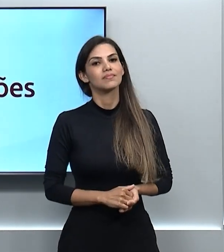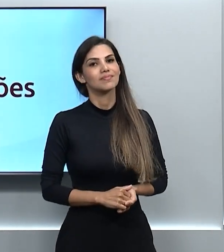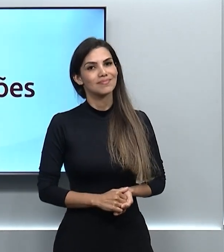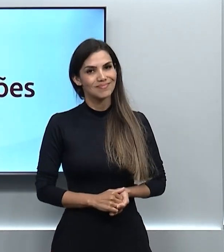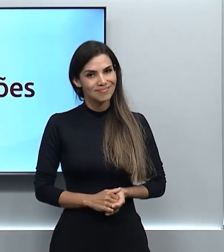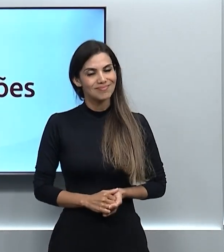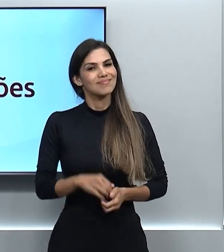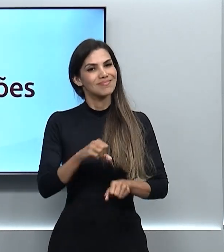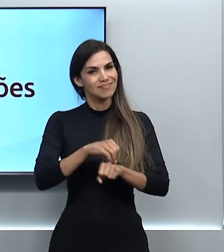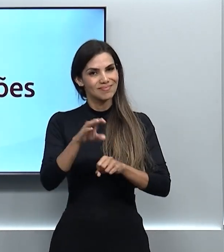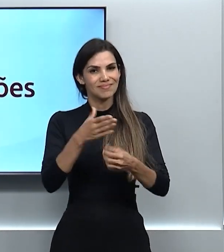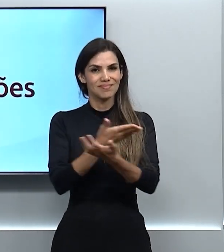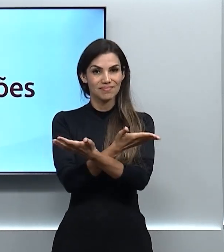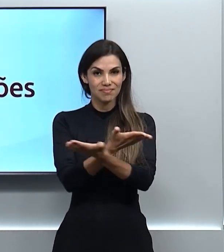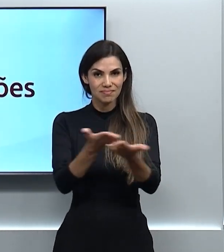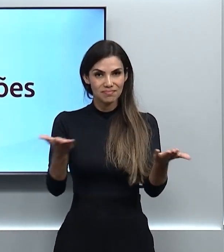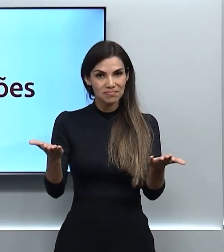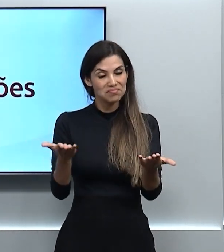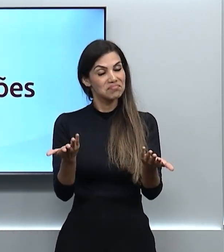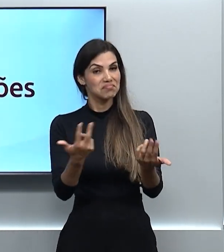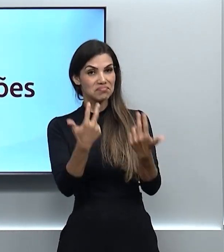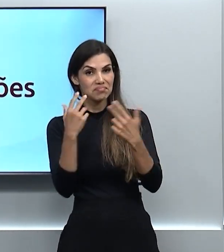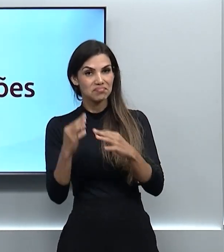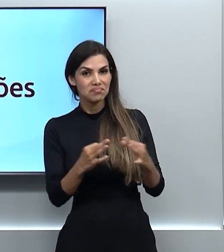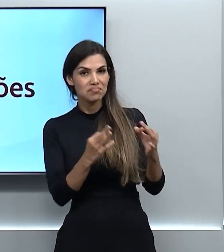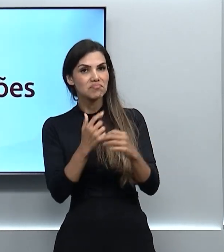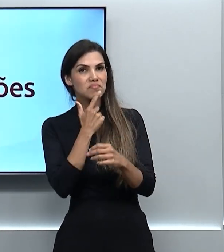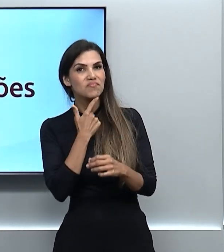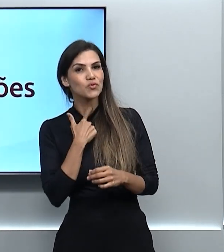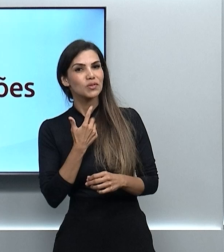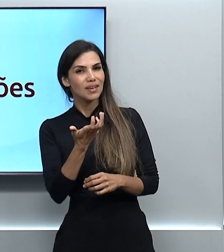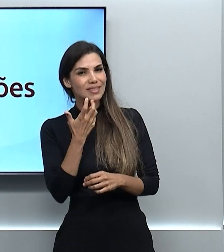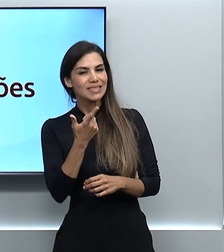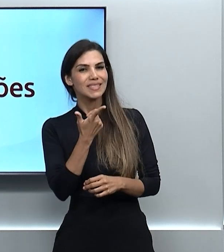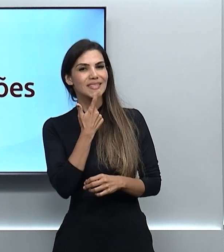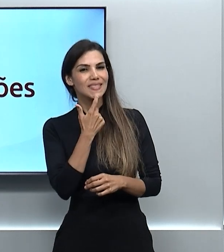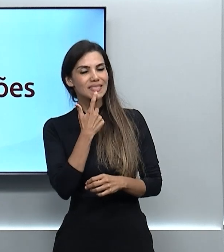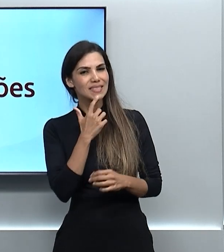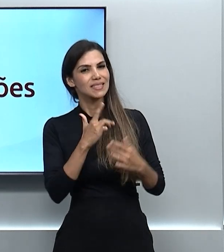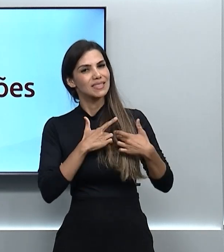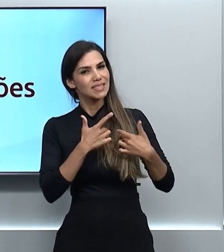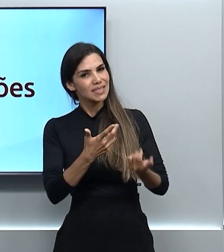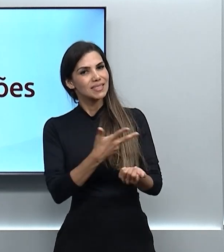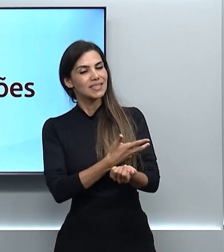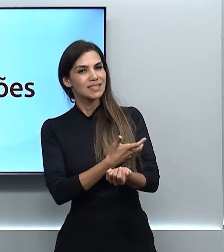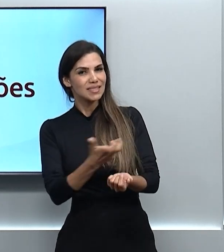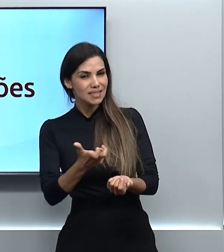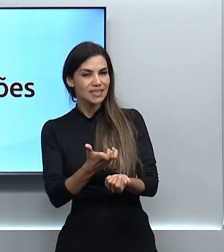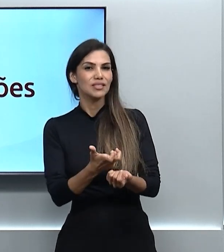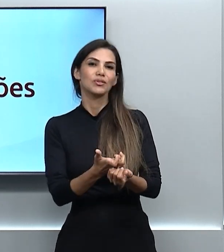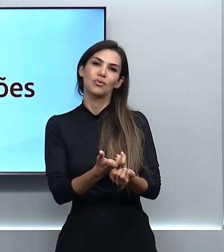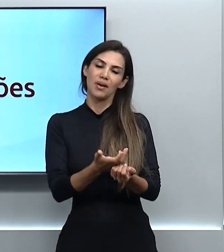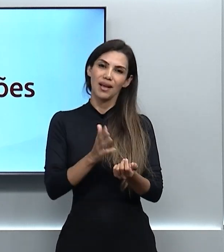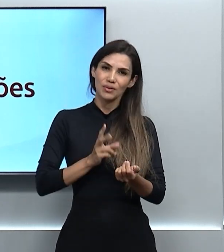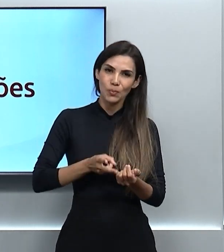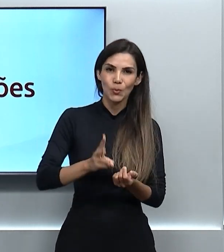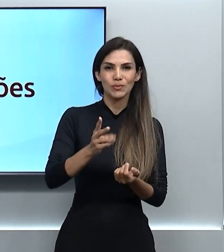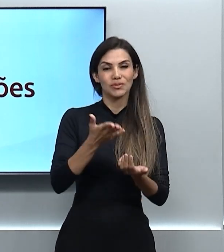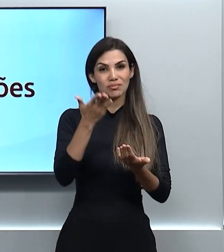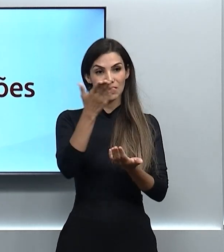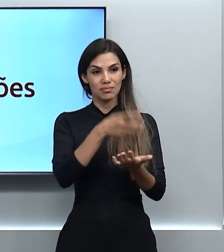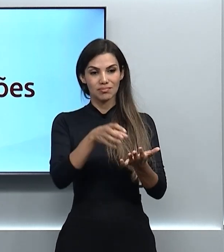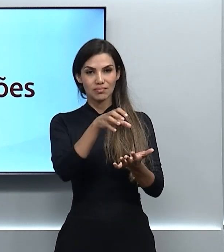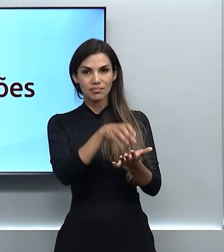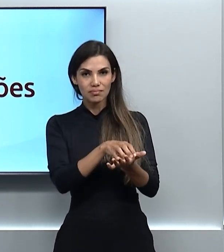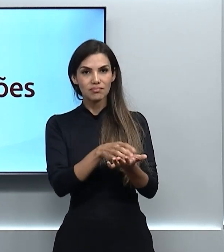Fica aí a dica para você que está em casa, quem sabe, né, tem vontade de doar ou é um doador frequente, para voltar a fazer sua doação também no Hemocentro. E